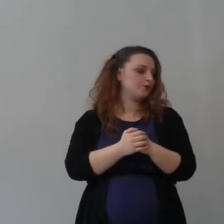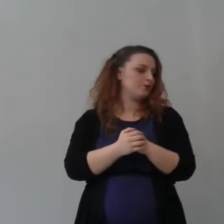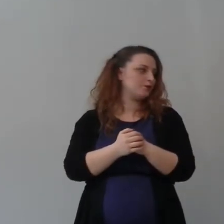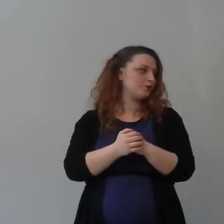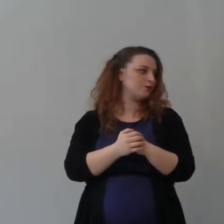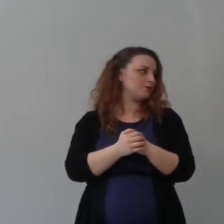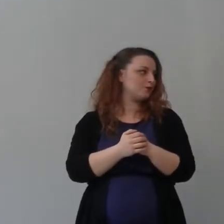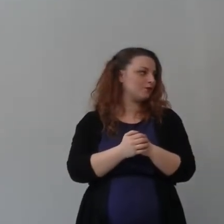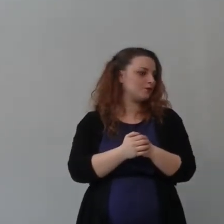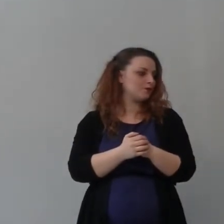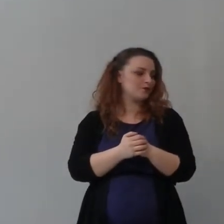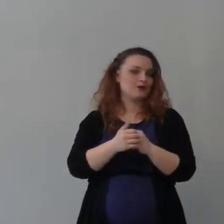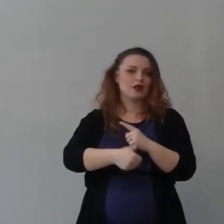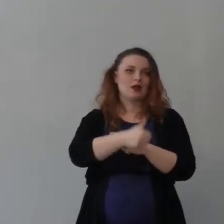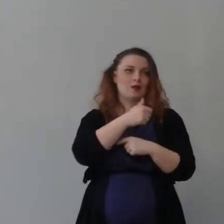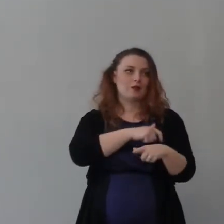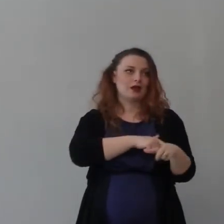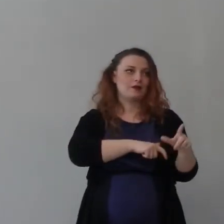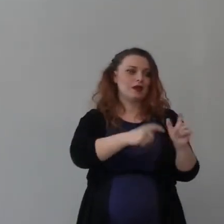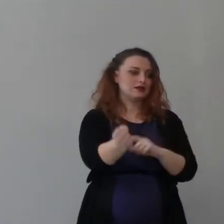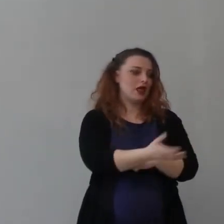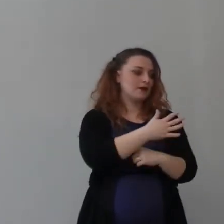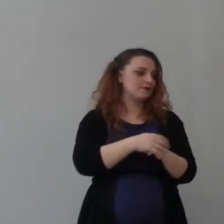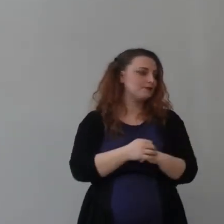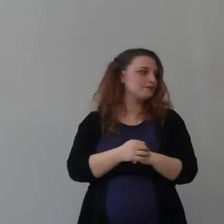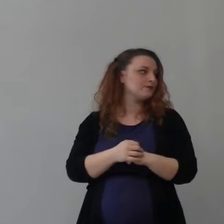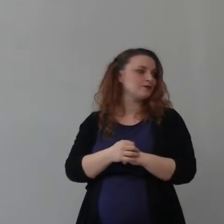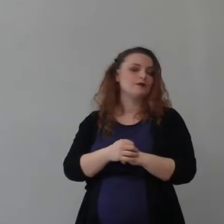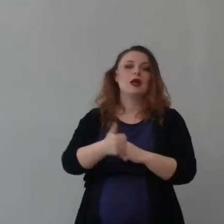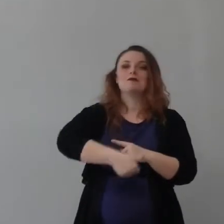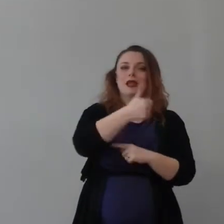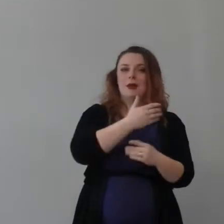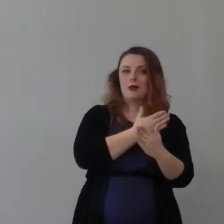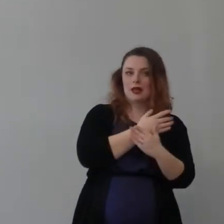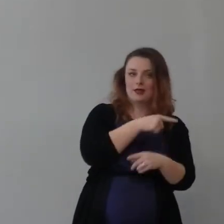non competitiva. Vediamo la prima slide. La prima corsa è quella di Maria Maddalena.